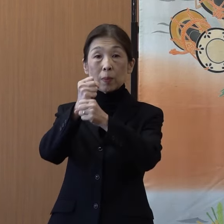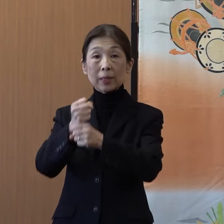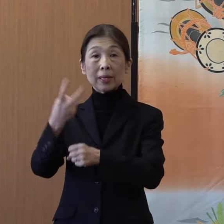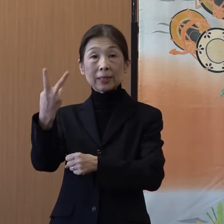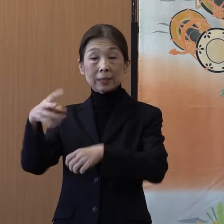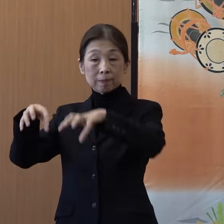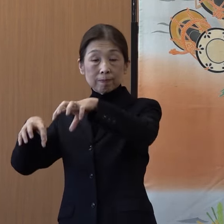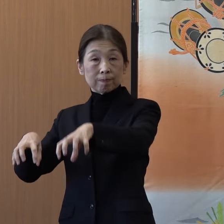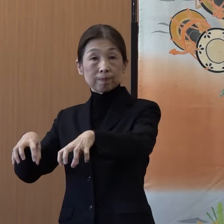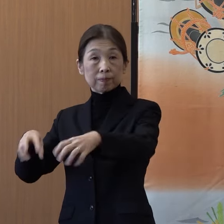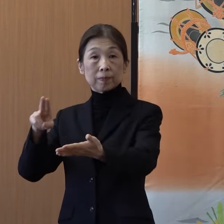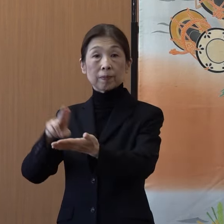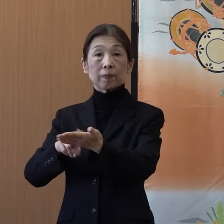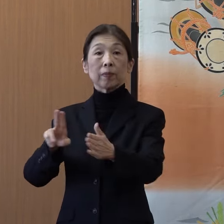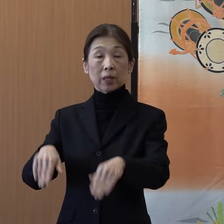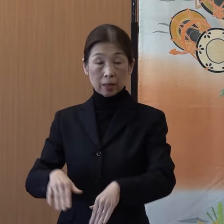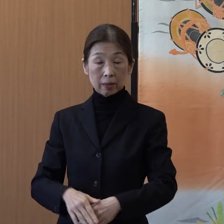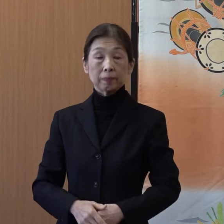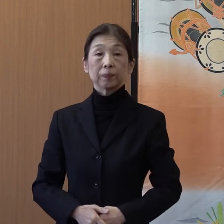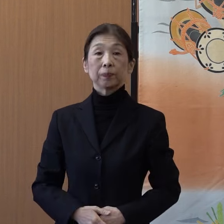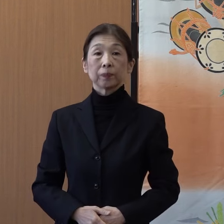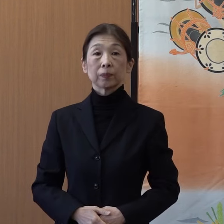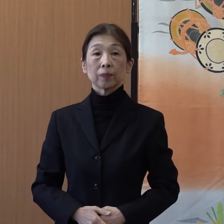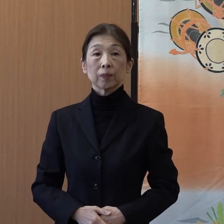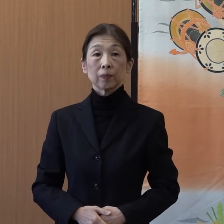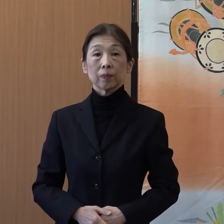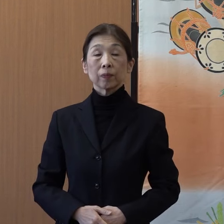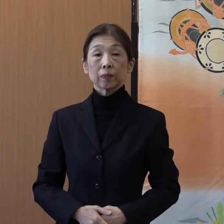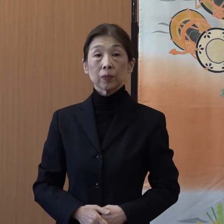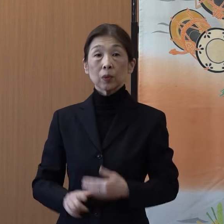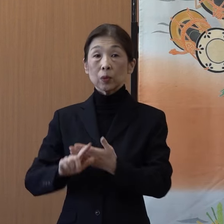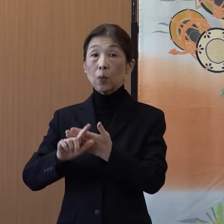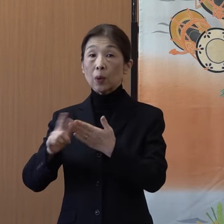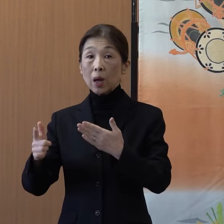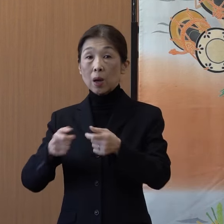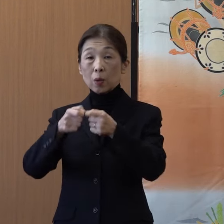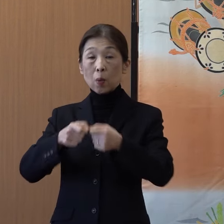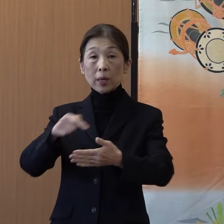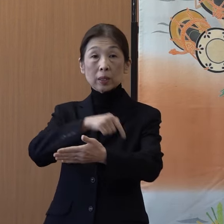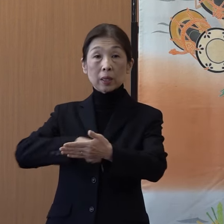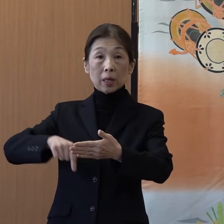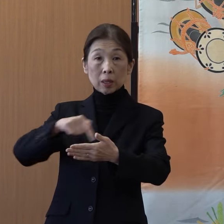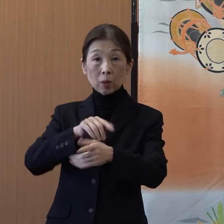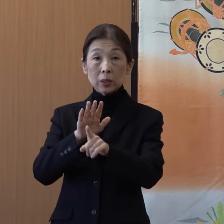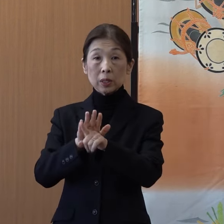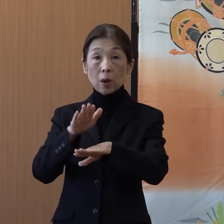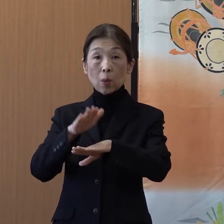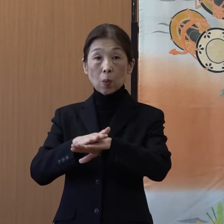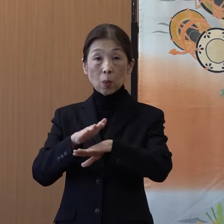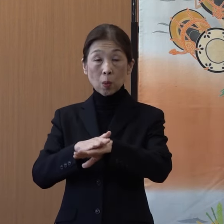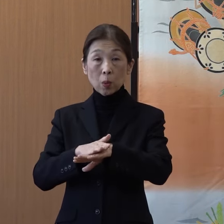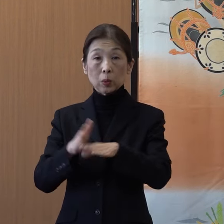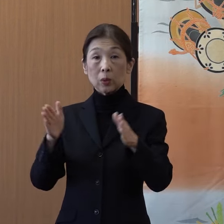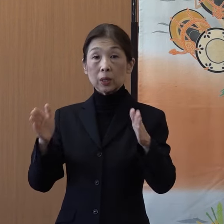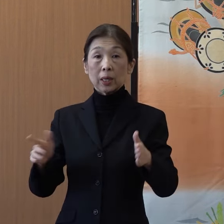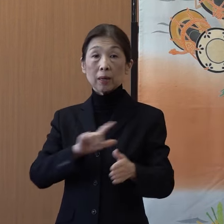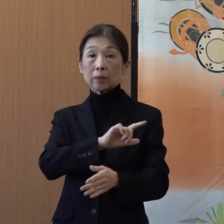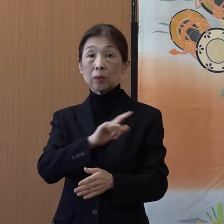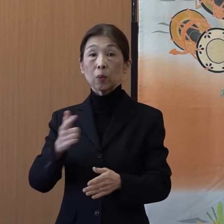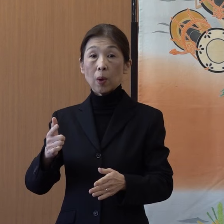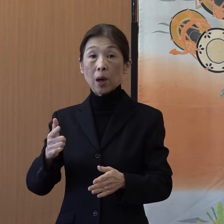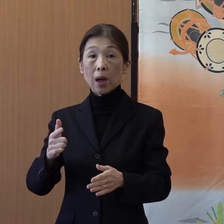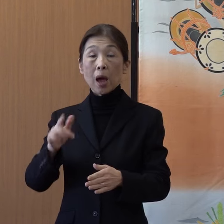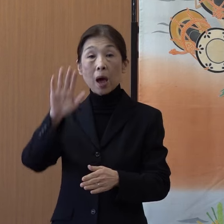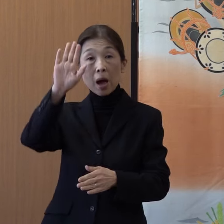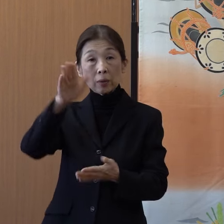することといたしました。総裁やその他の能登被災者支援策の事業機関につきましては、後ほど